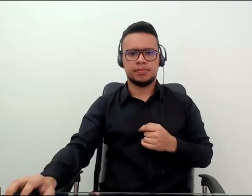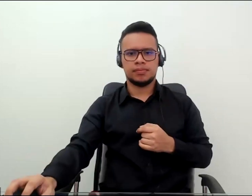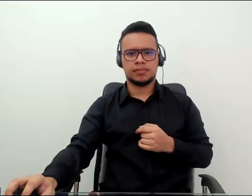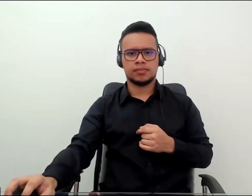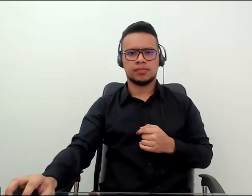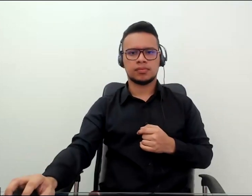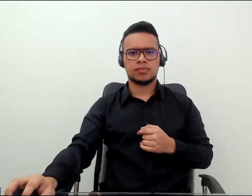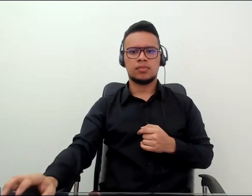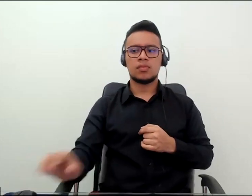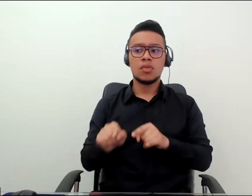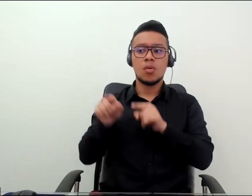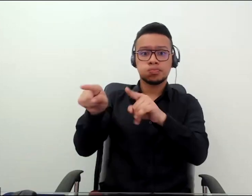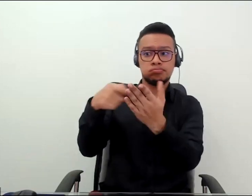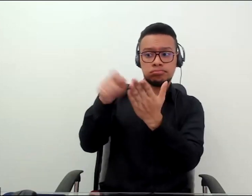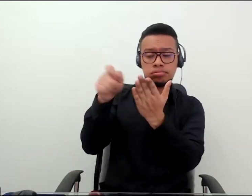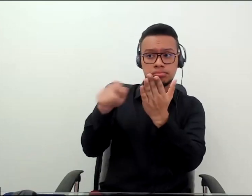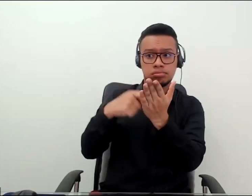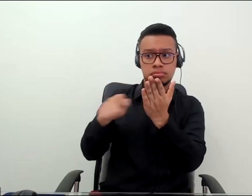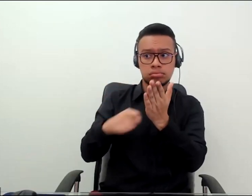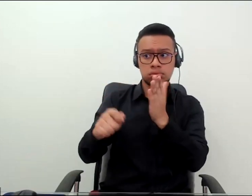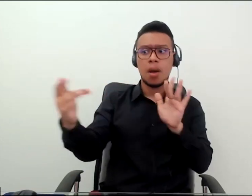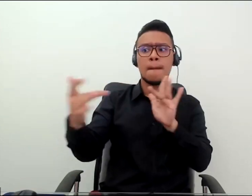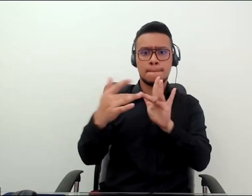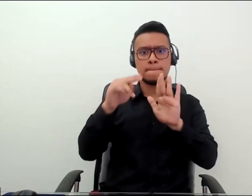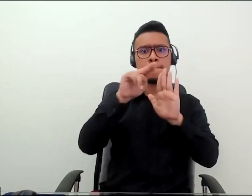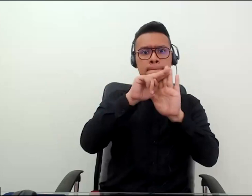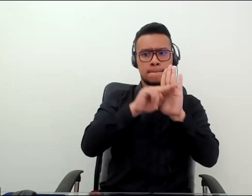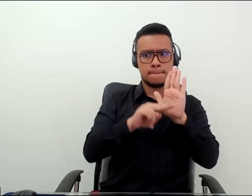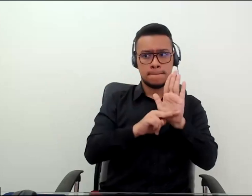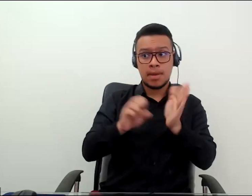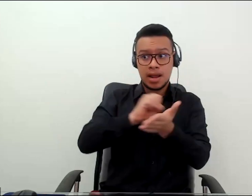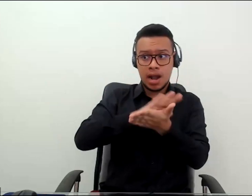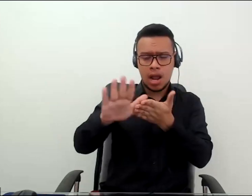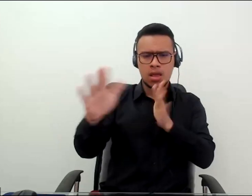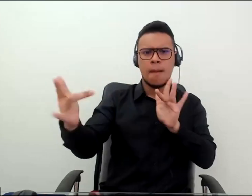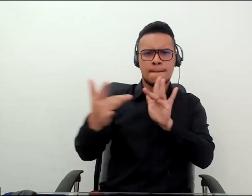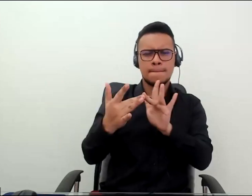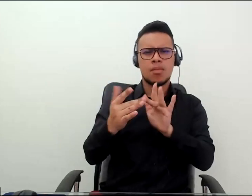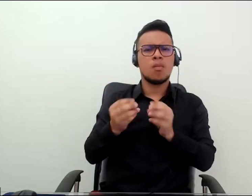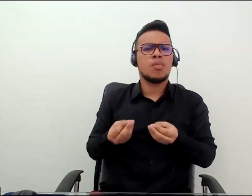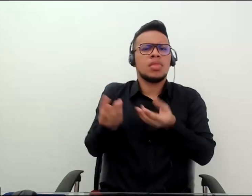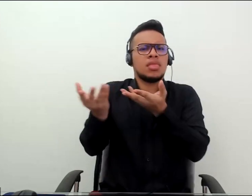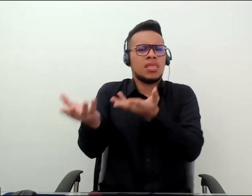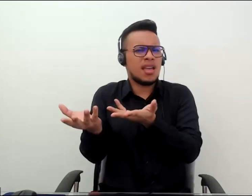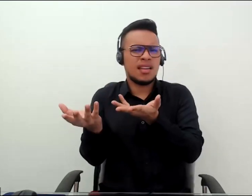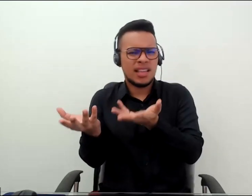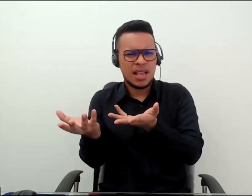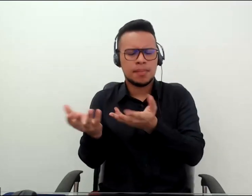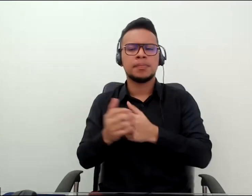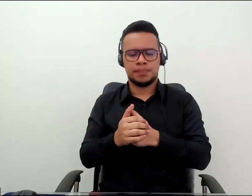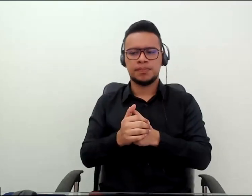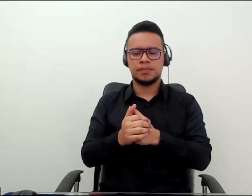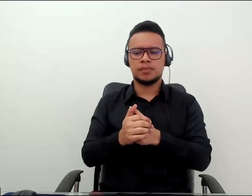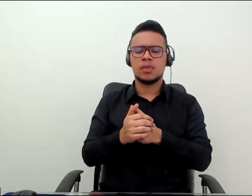con las condiciones de acceso a la política de gratuidad en la matrícula les será cubierto hasta el número de